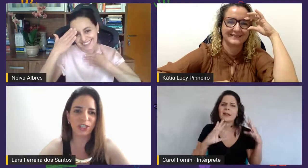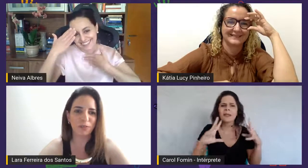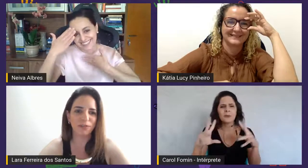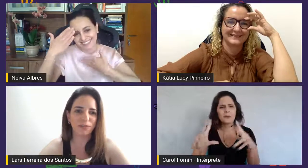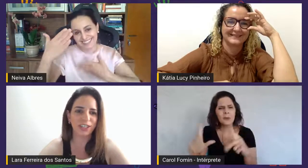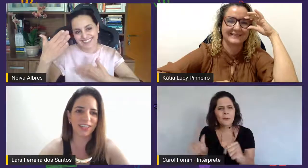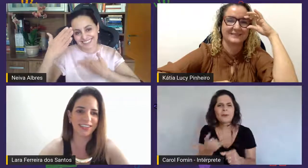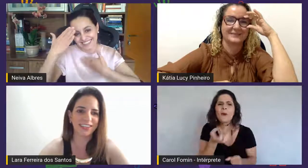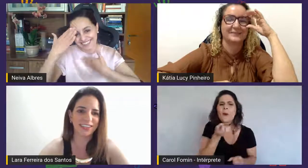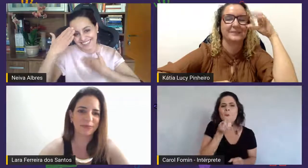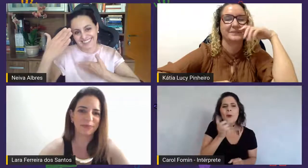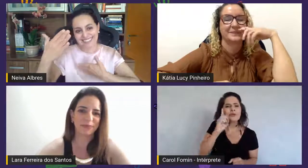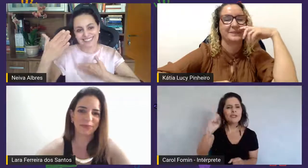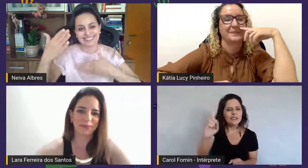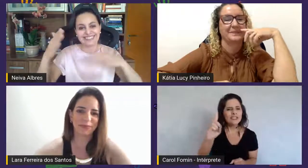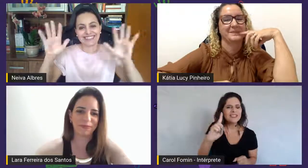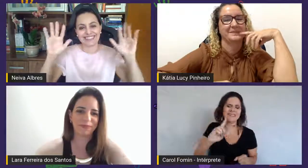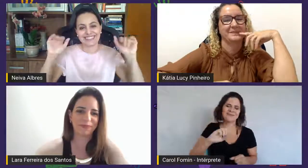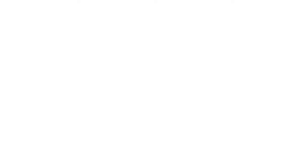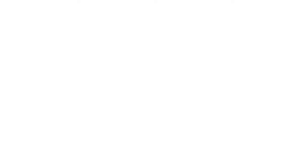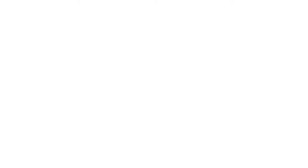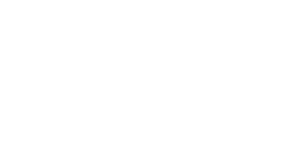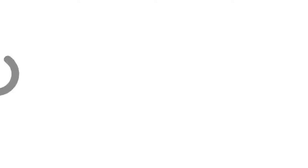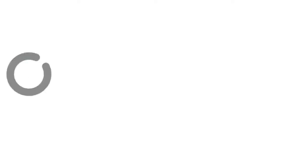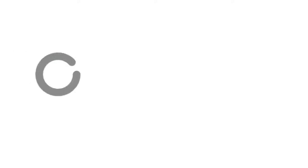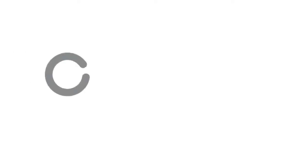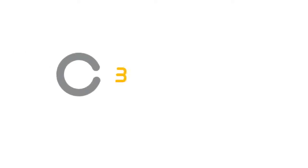bom dia para vocês.